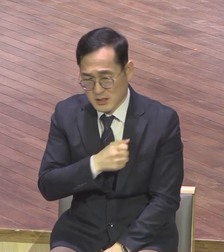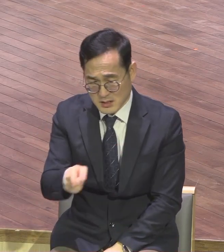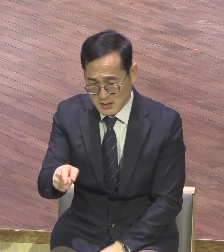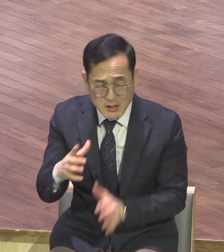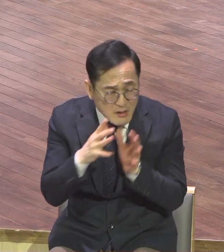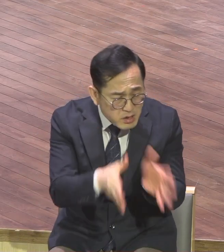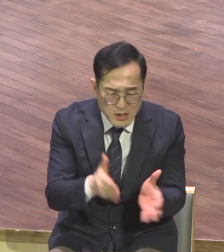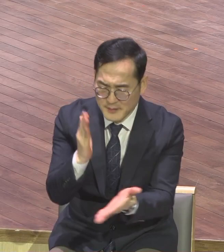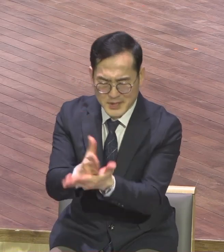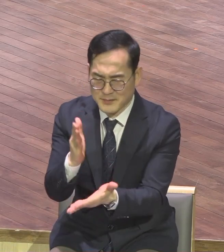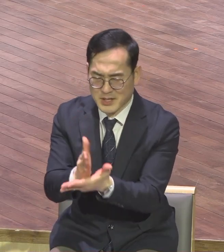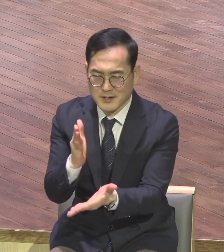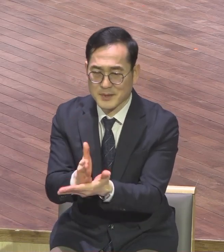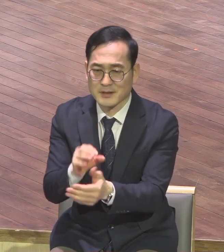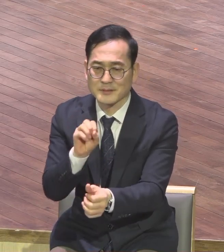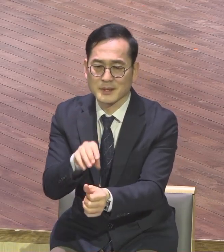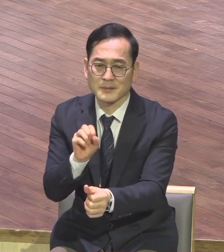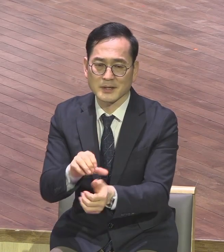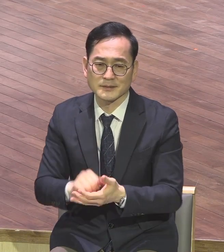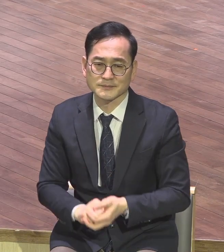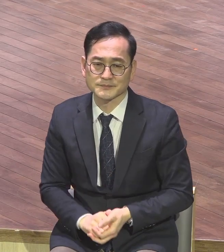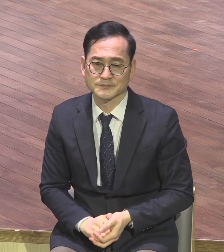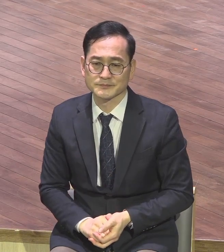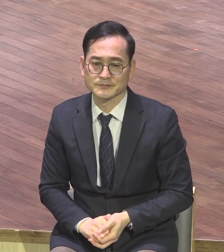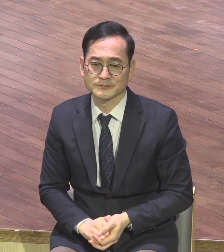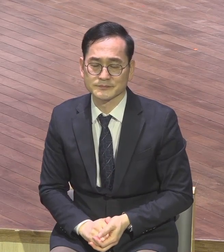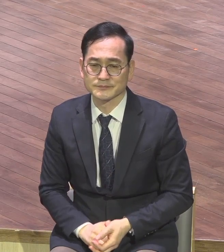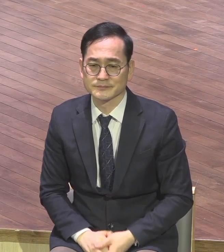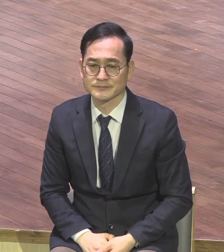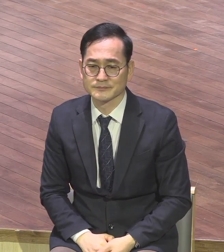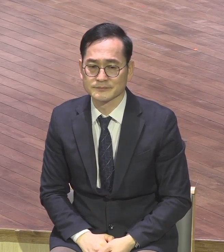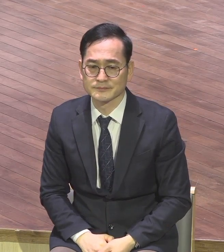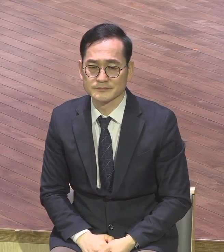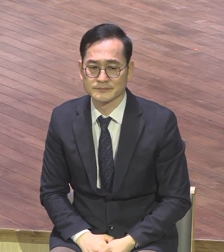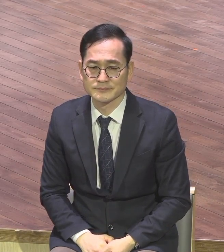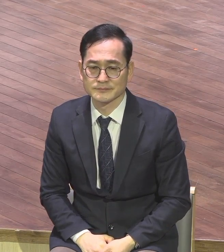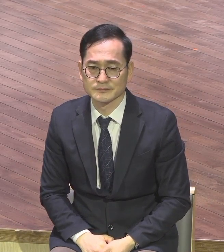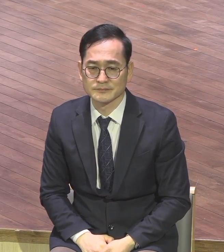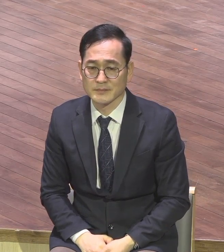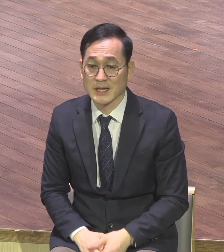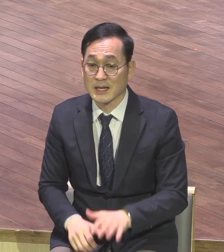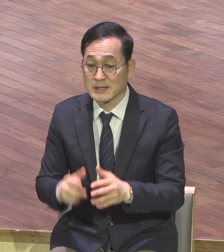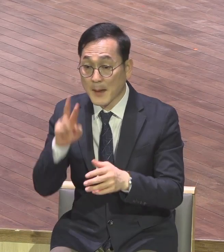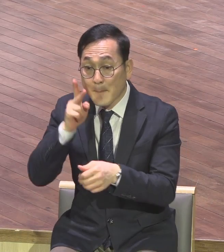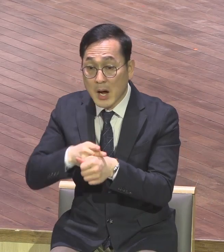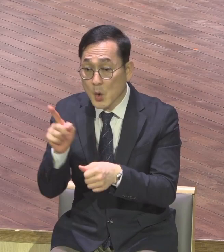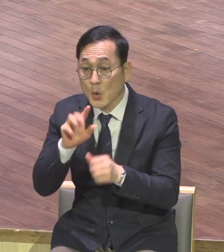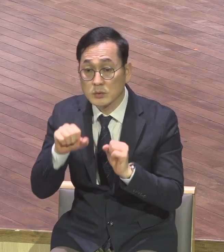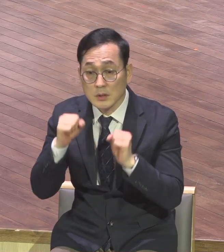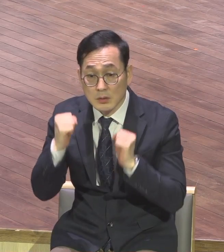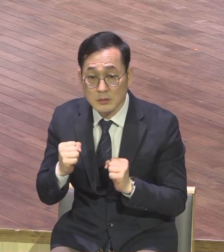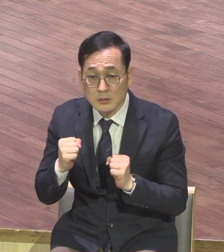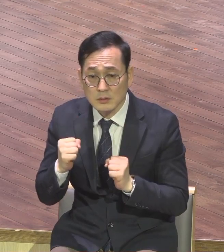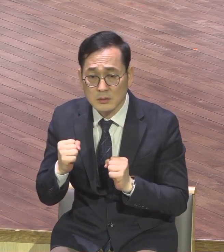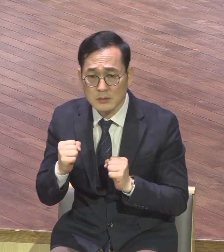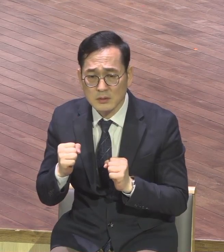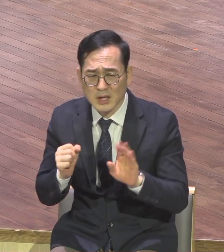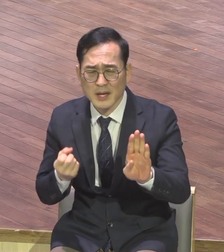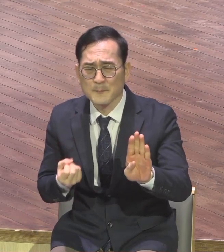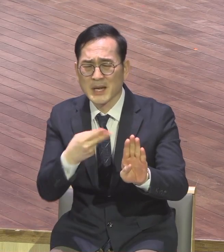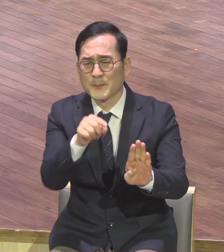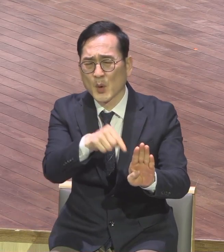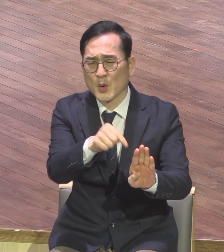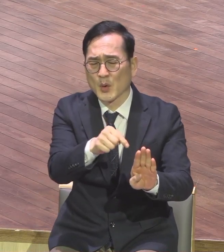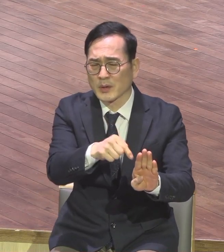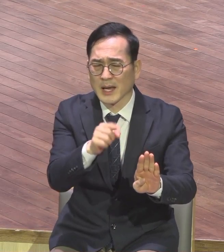바울이 뭐 빌립보에서 사역을 하면 괜찮은데 바울은 이제 감옥에 있잖아요 지금. 그러니까 소문만